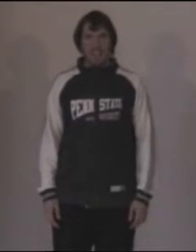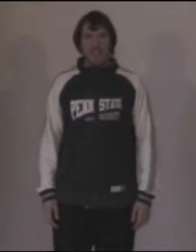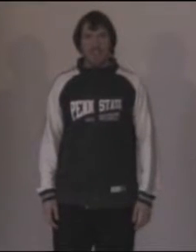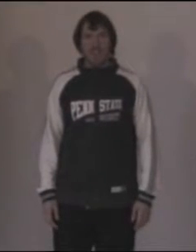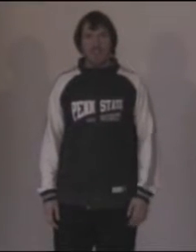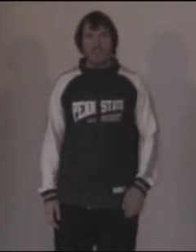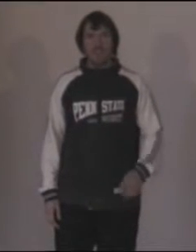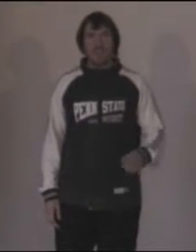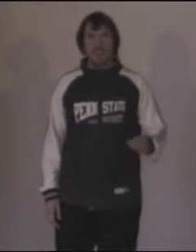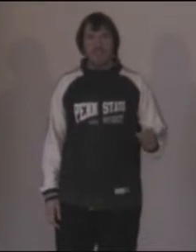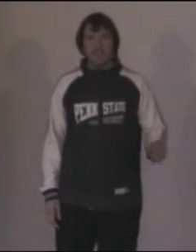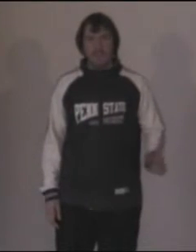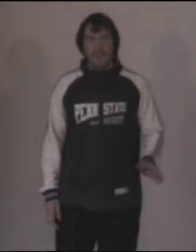della socializzazione tra le persone.